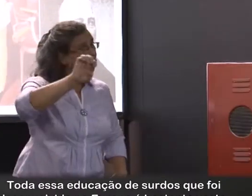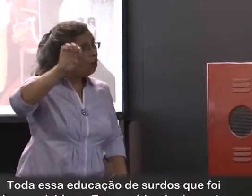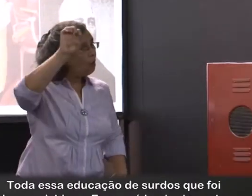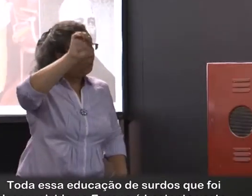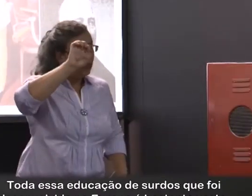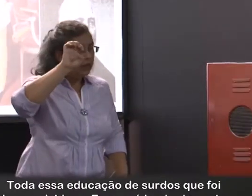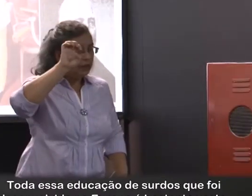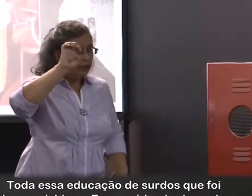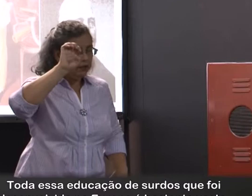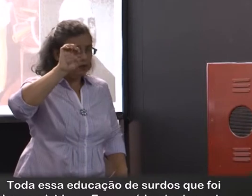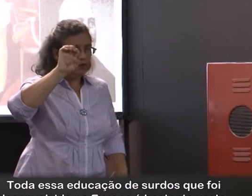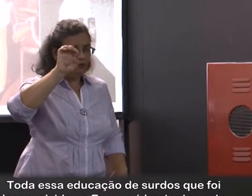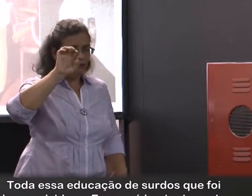foi desenvolvida lá na Europa,